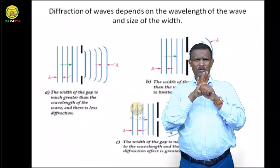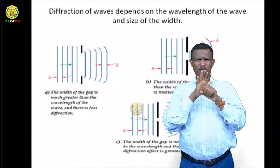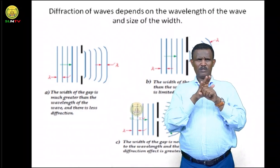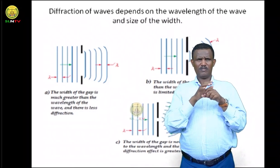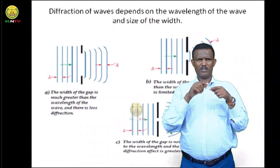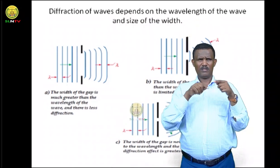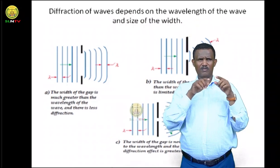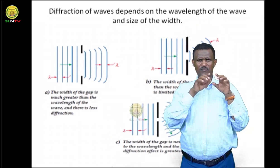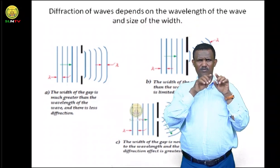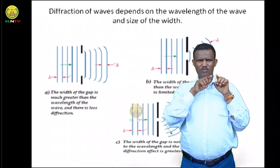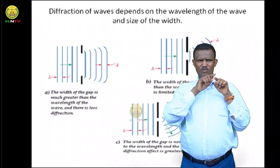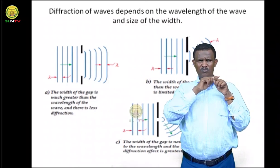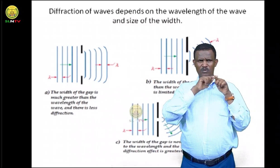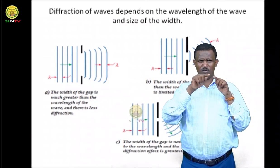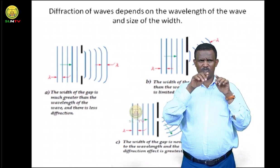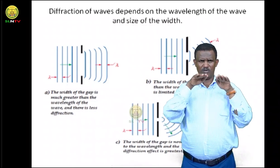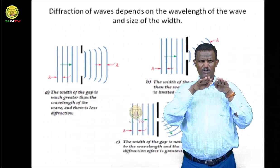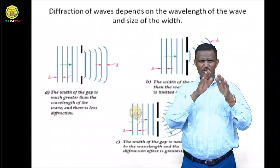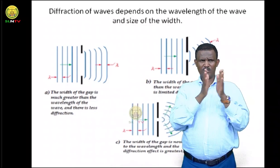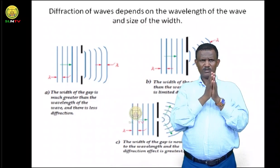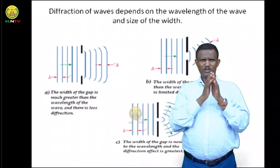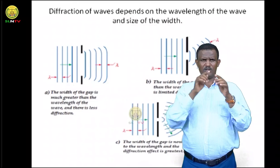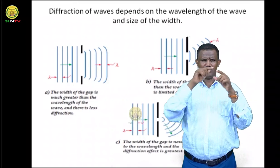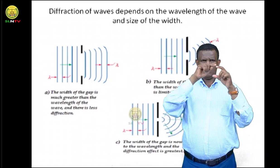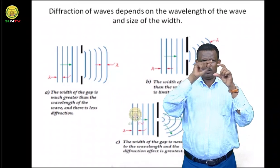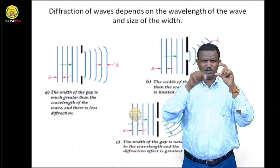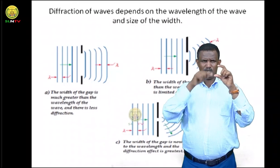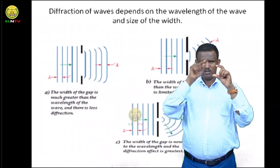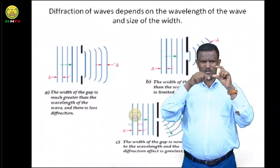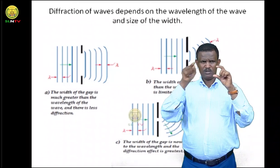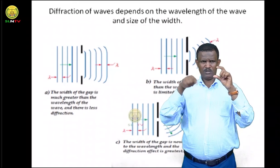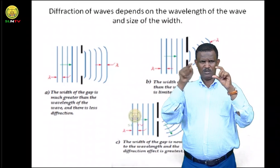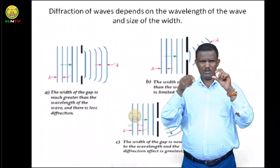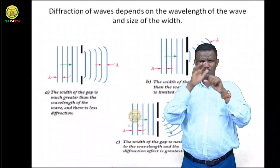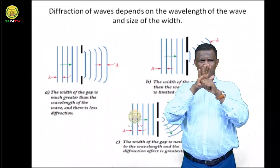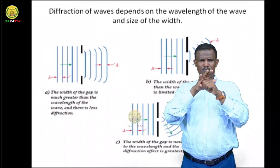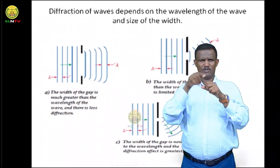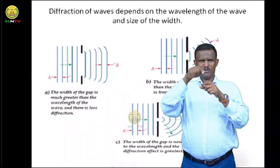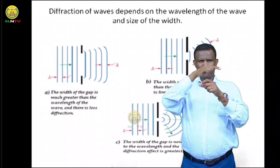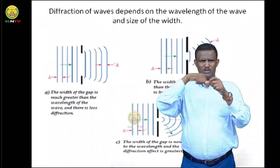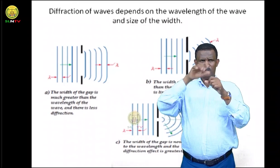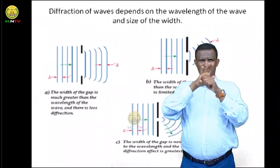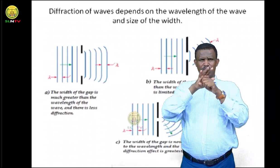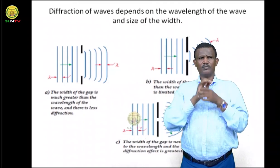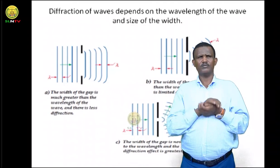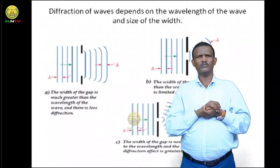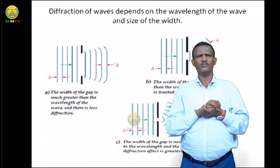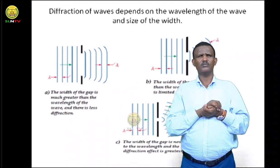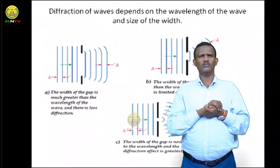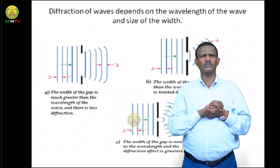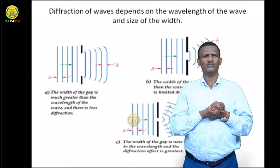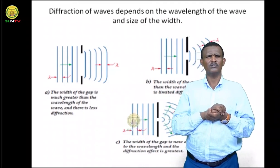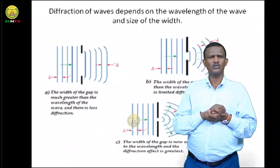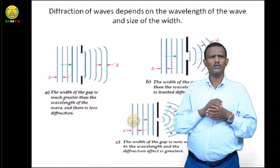sameysmaya qaabka labaad oo circle-iskaasa badnaanayo ka saddexaadna waa marka ay isleeg yihiin waxaa isleeg width-kii iyo